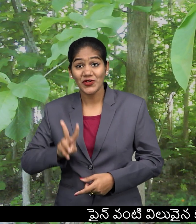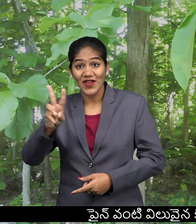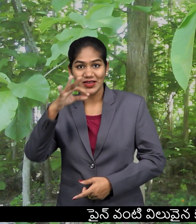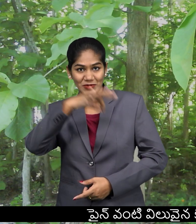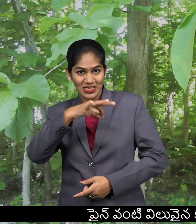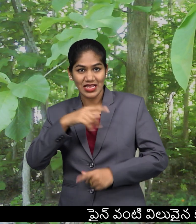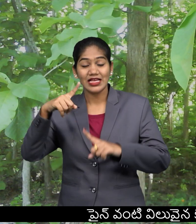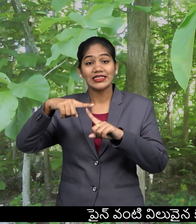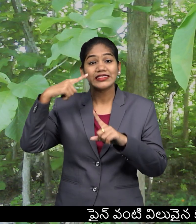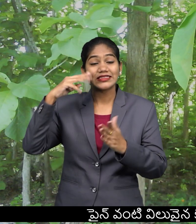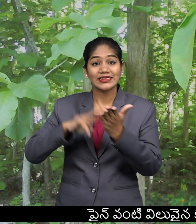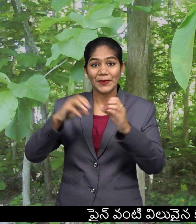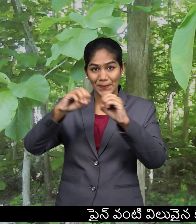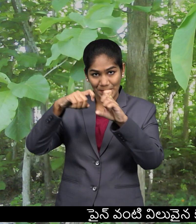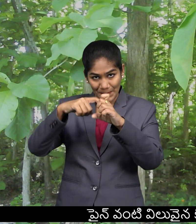అందించేవి మాత్రమే.